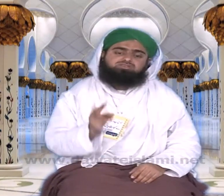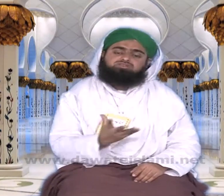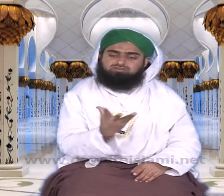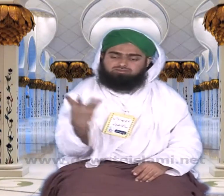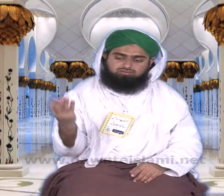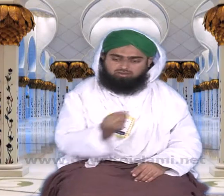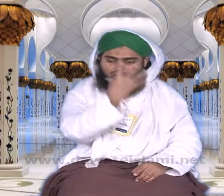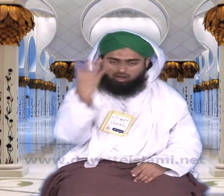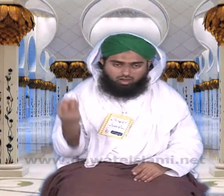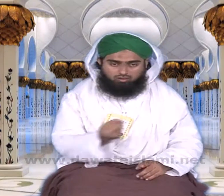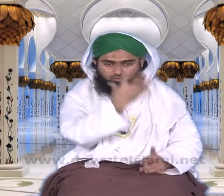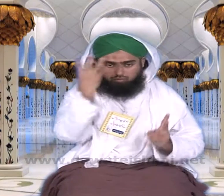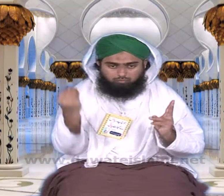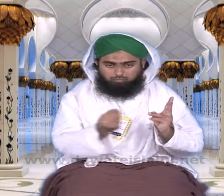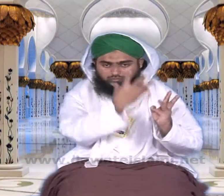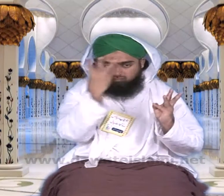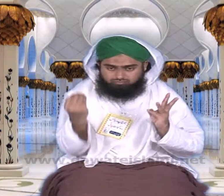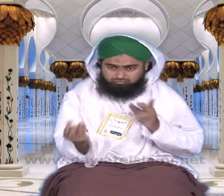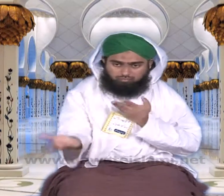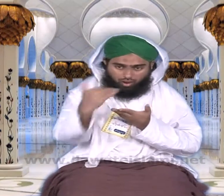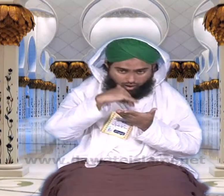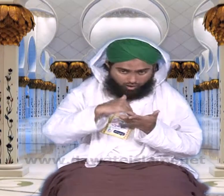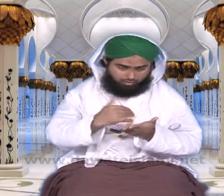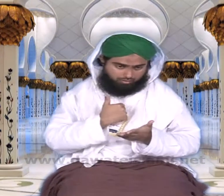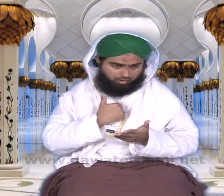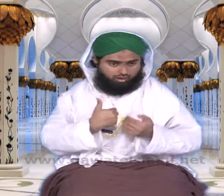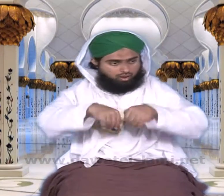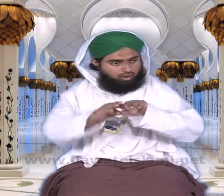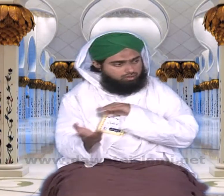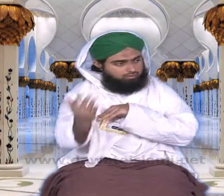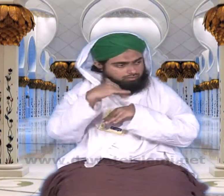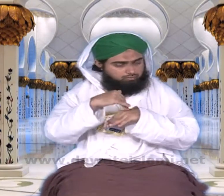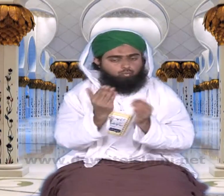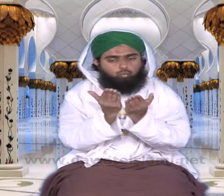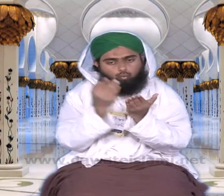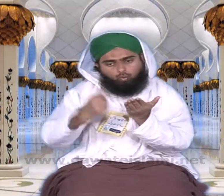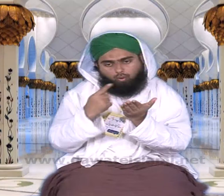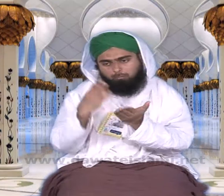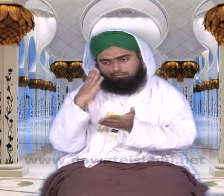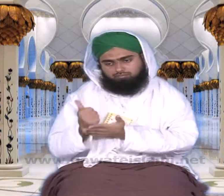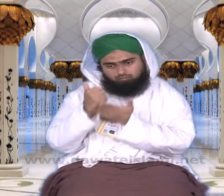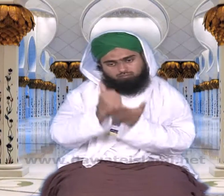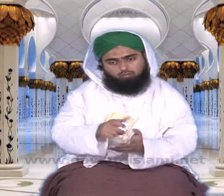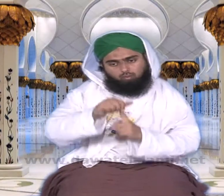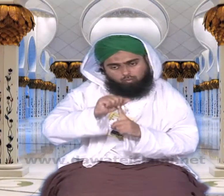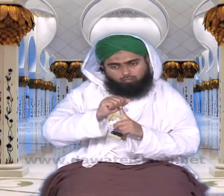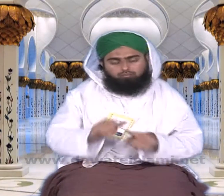پر حاضری دینا چنانچہ اس بیٹے نے بھی ایسا ہی کیا تیسرے دن جب اپنے